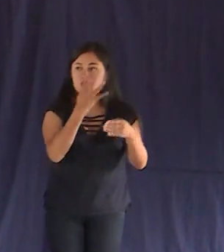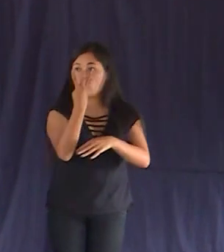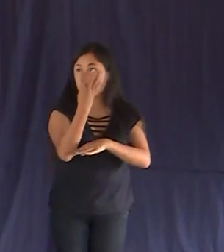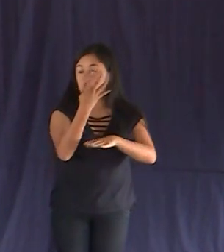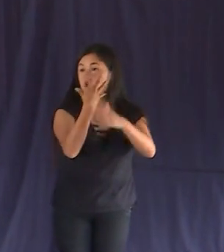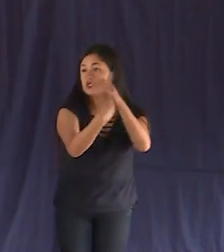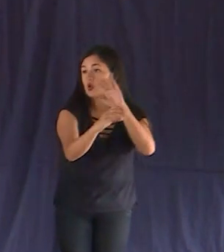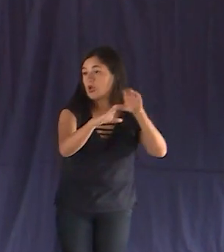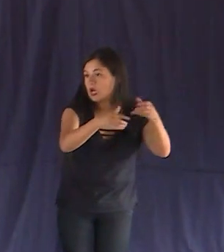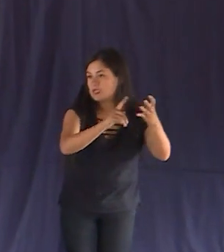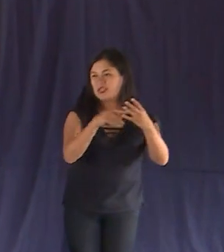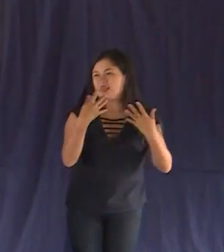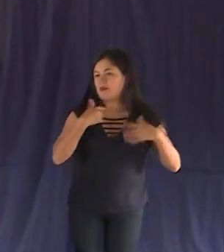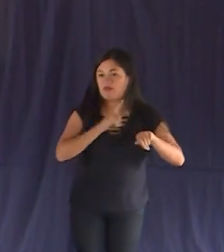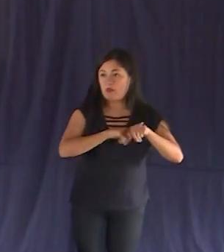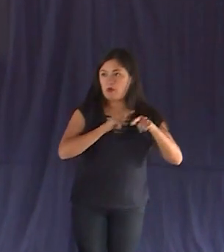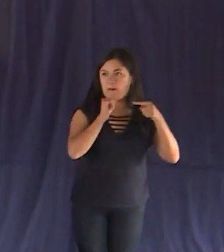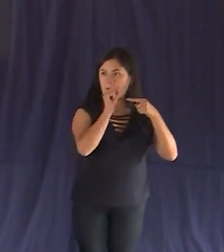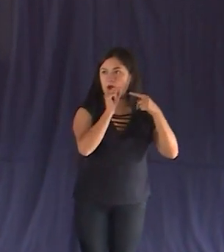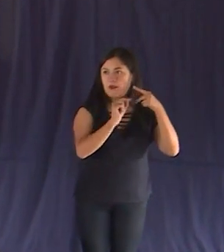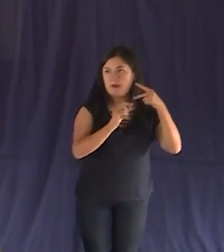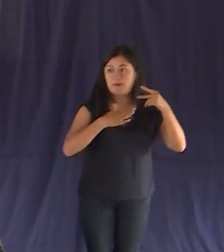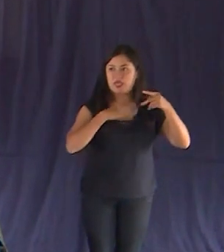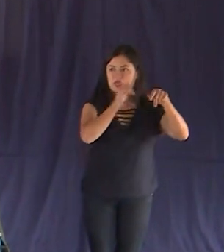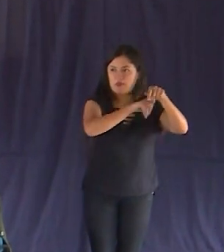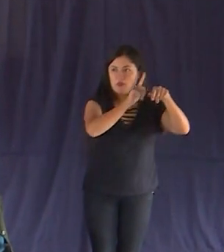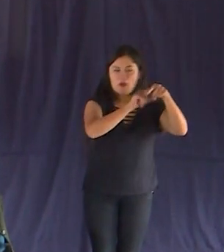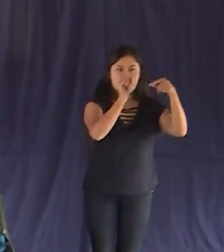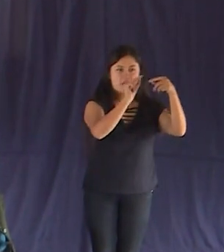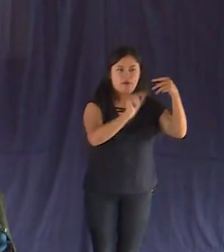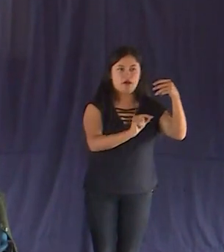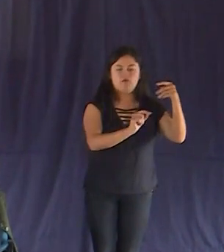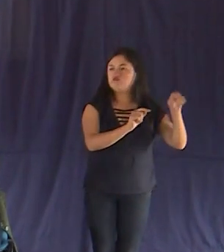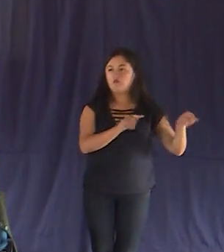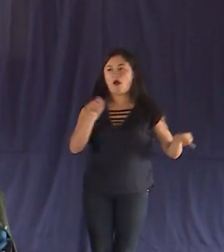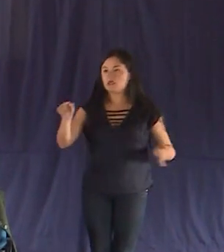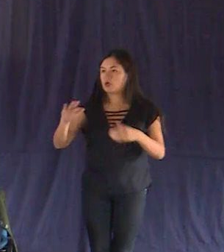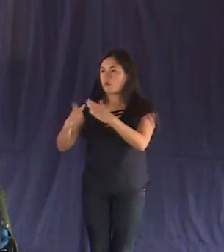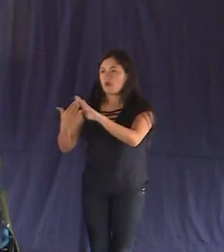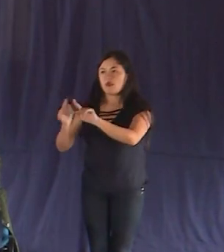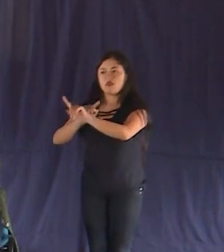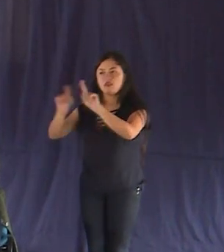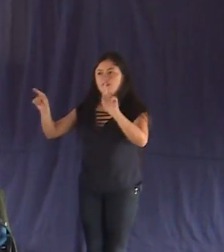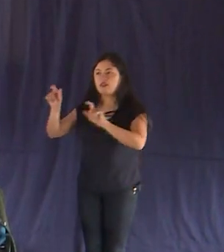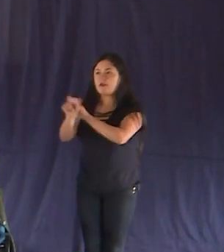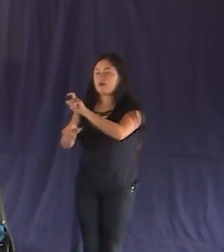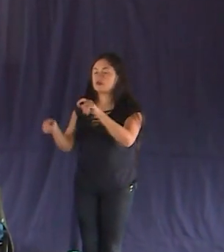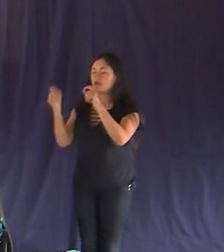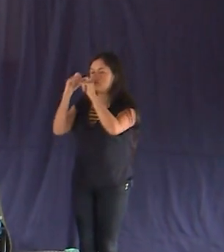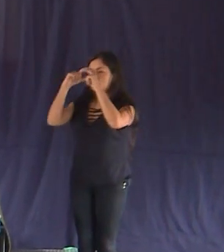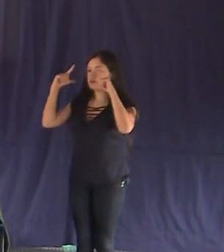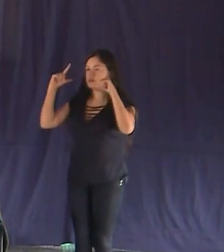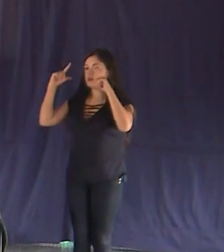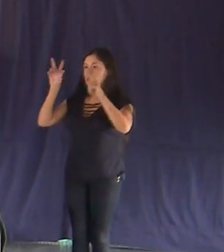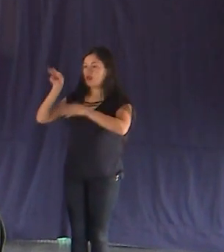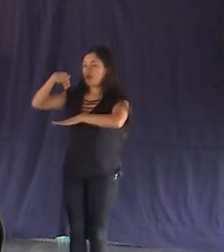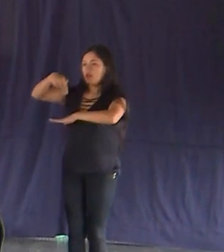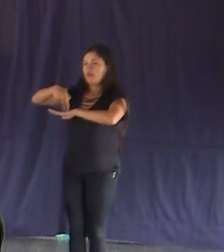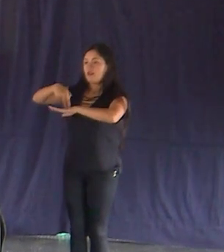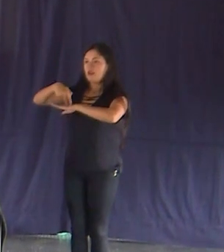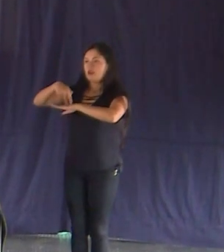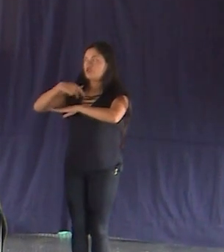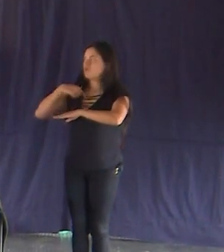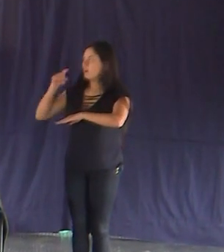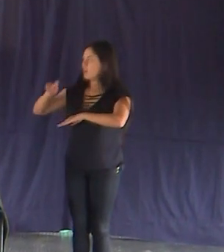yo, a ocupar nuestro tiempo libre. Allá es diferente. Se levantan y se va a hacer lo que hay, lo que se necesita